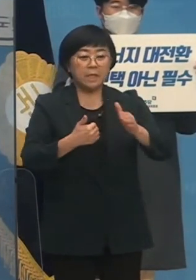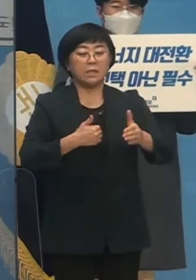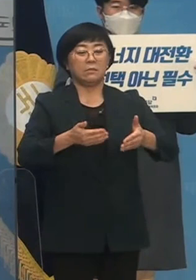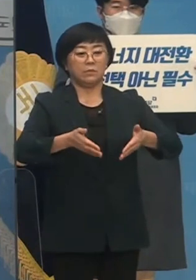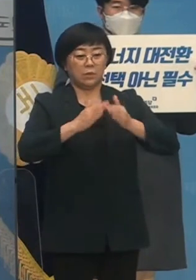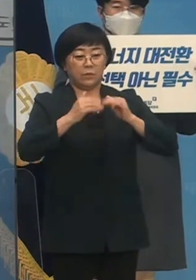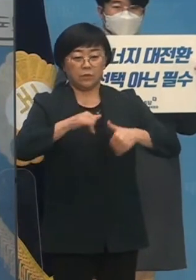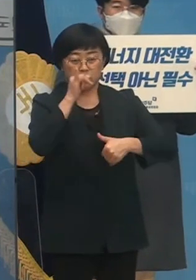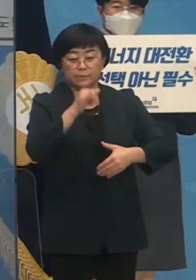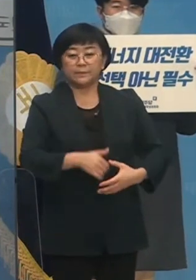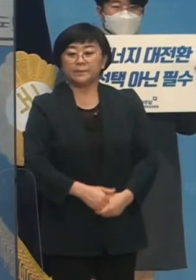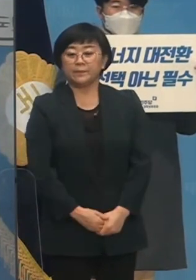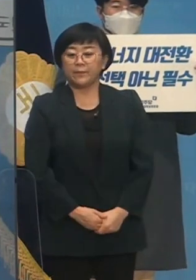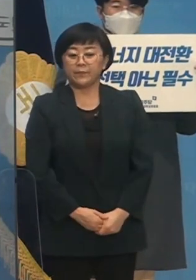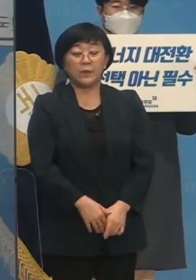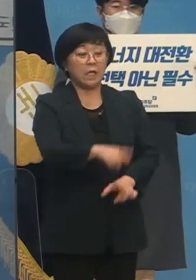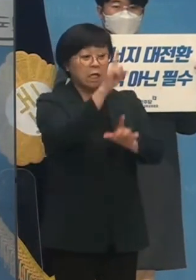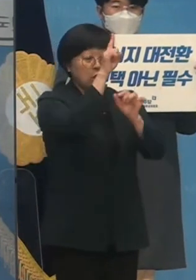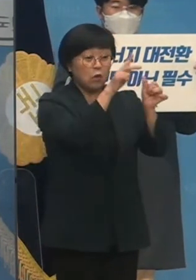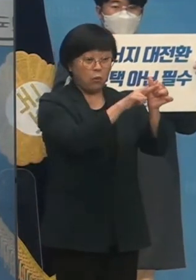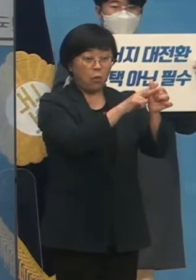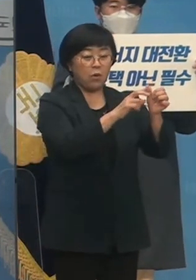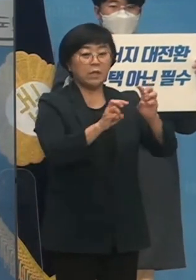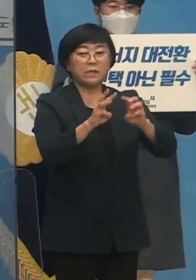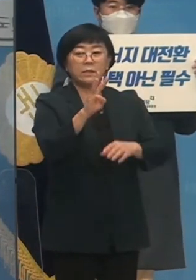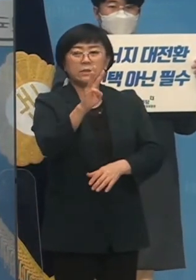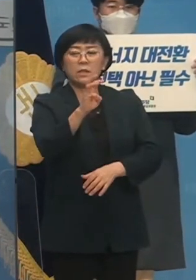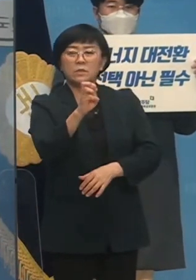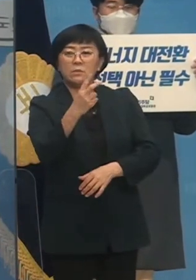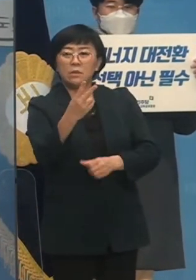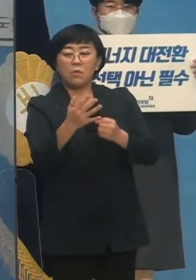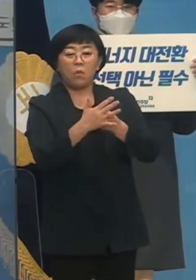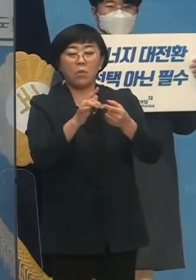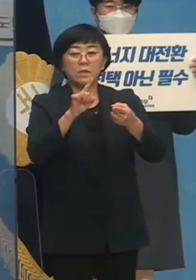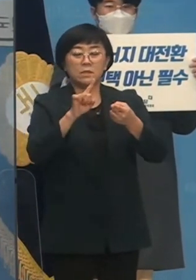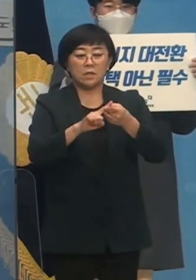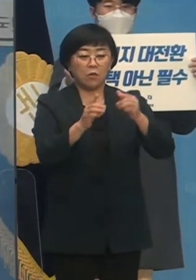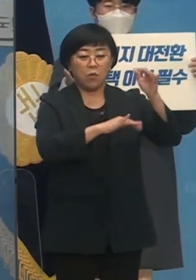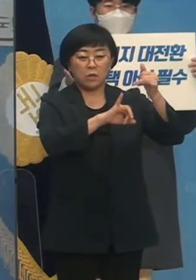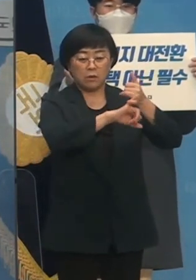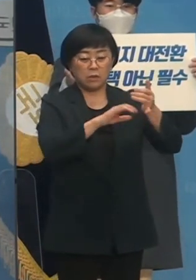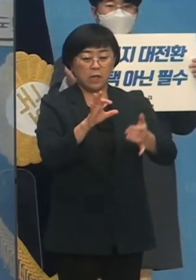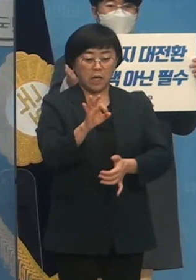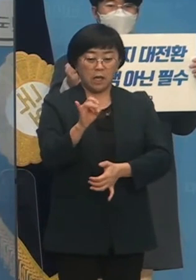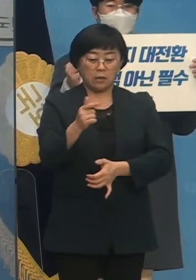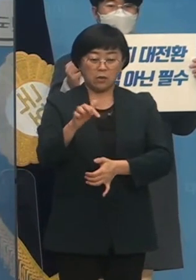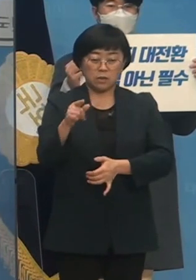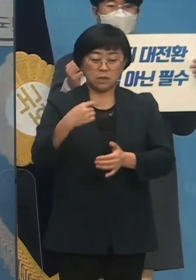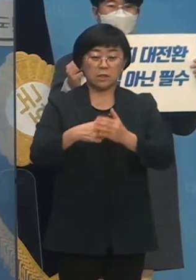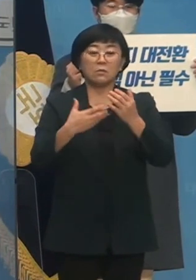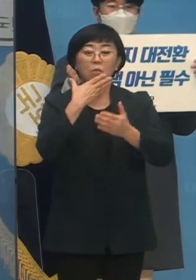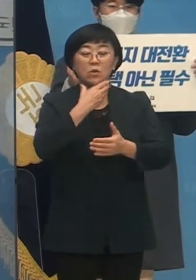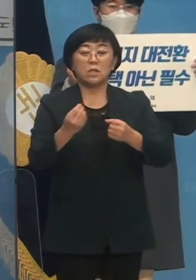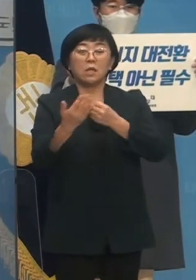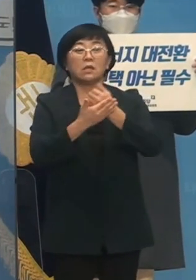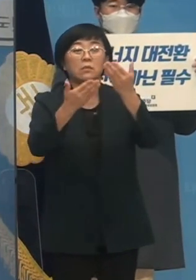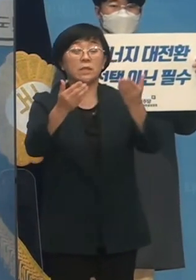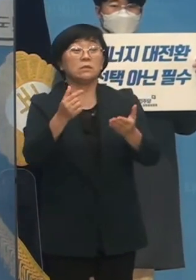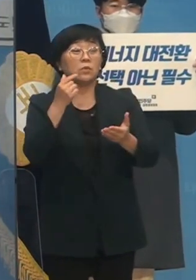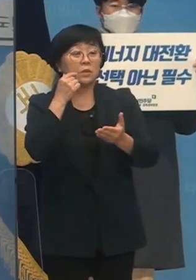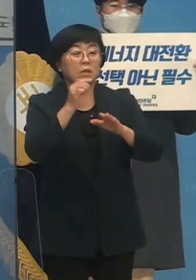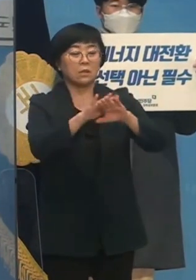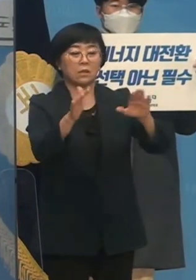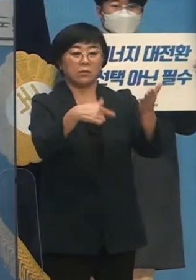합니다. 이재명 후보도 32번째 소확행 공약으로 에너지 복지 사각지대를 해소하기